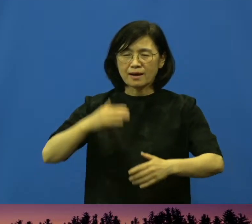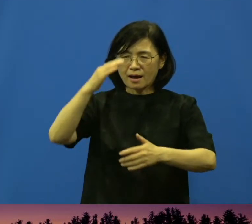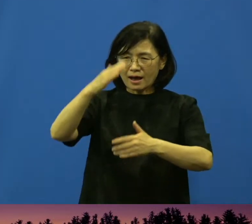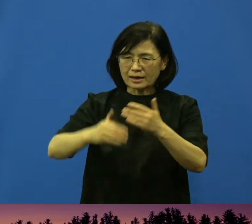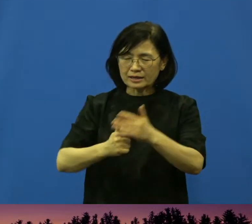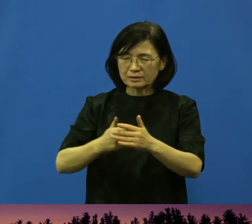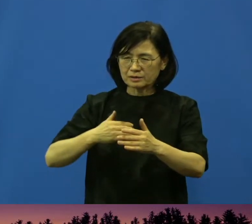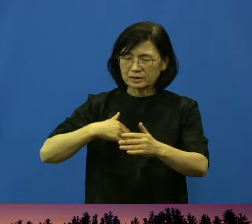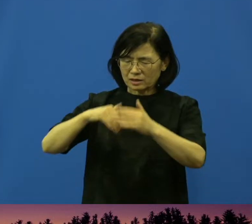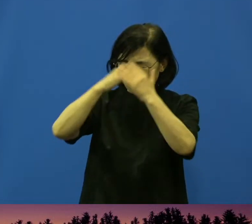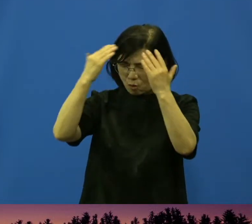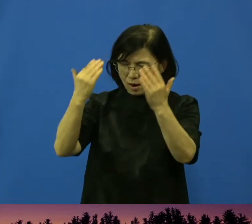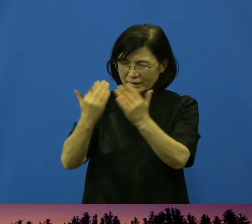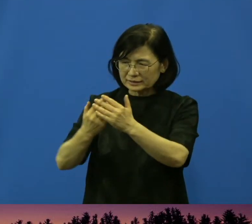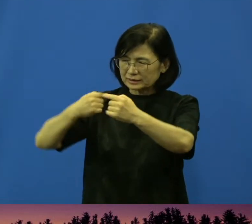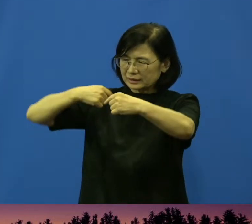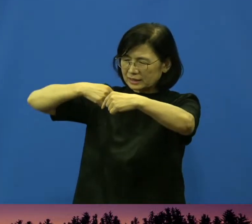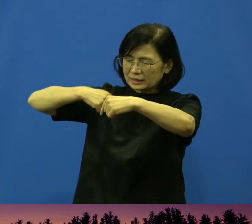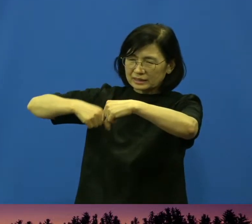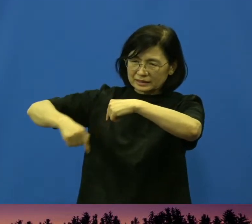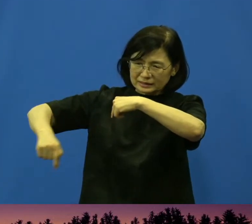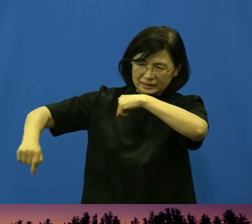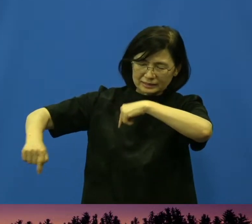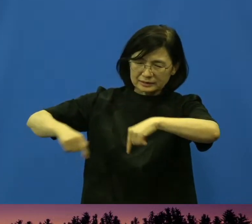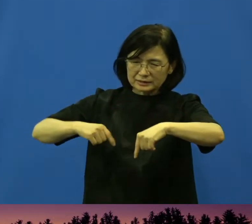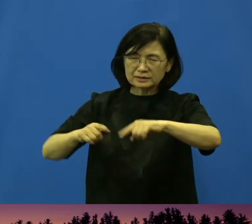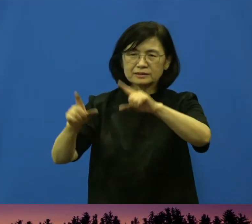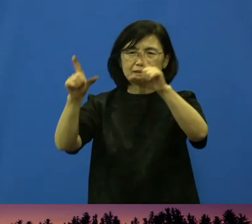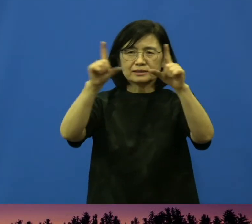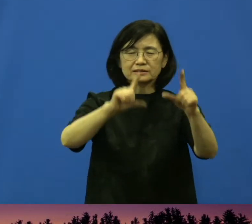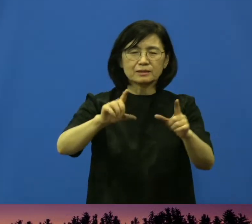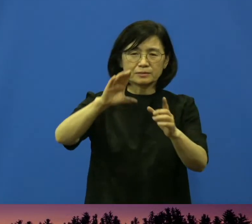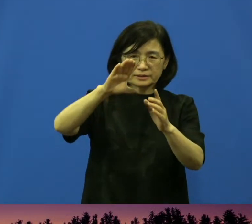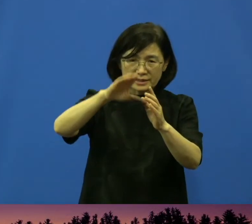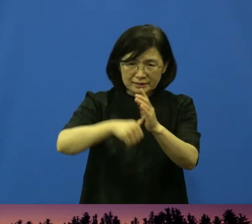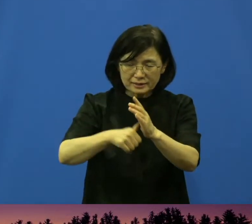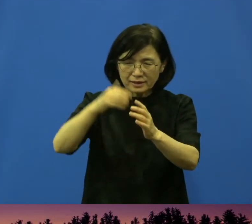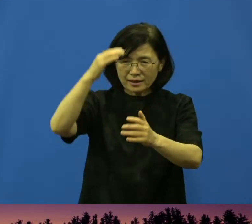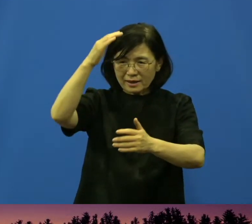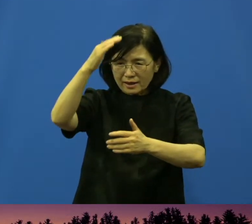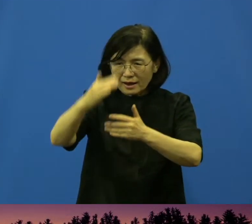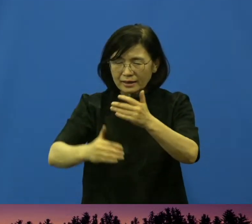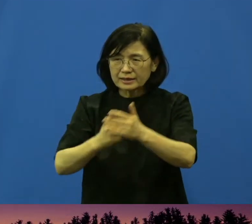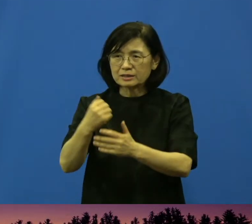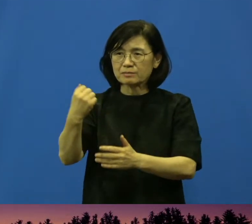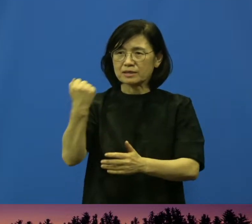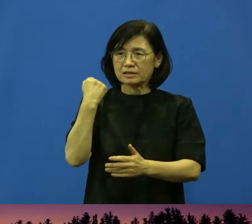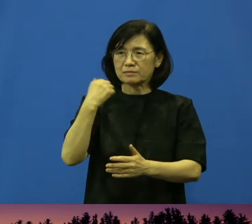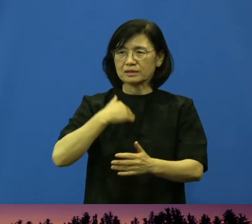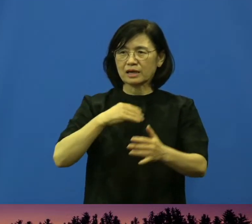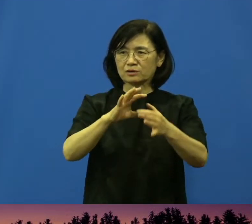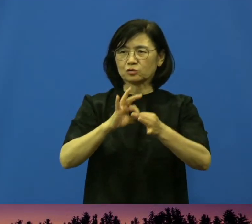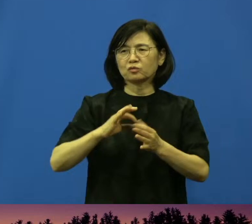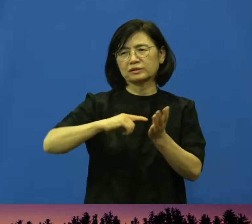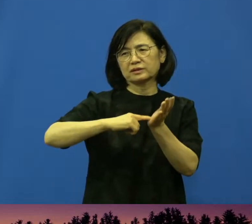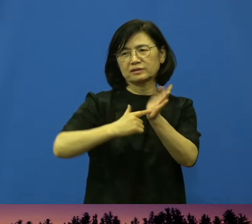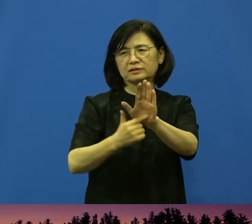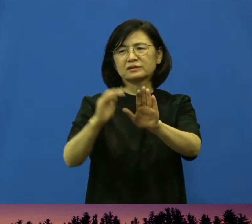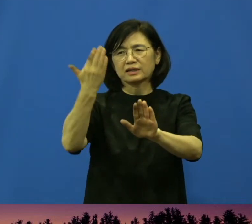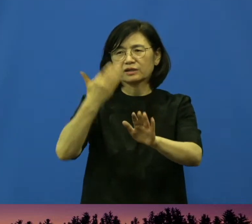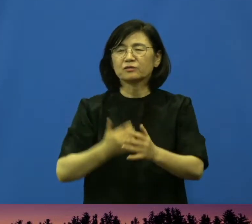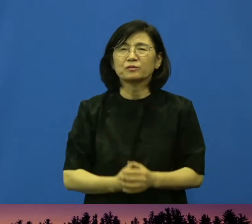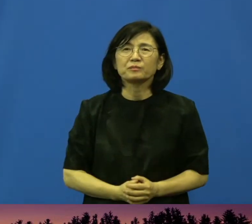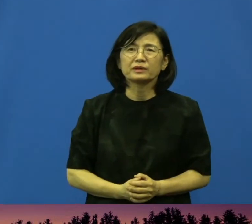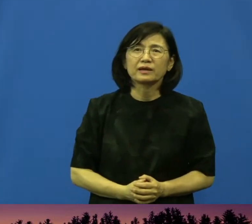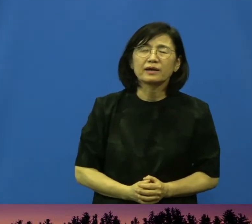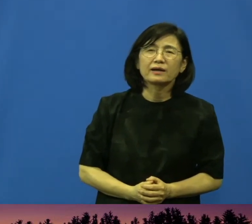정복하시도록, 하나님이 나를 이기시는 삶을 사셔야 그분의 능력이 나를 통하여 드러나게 된다는 거죠. 여러분, 허접한